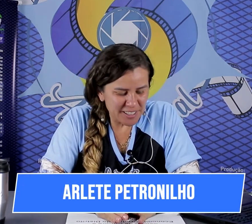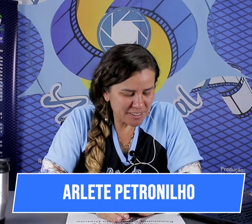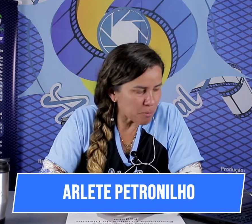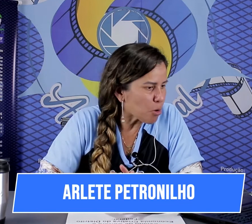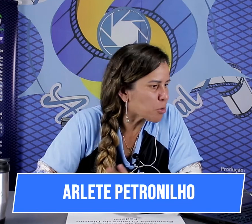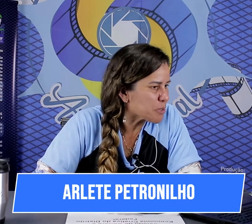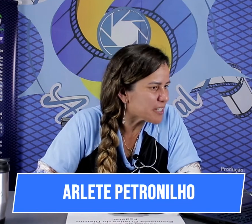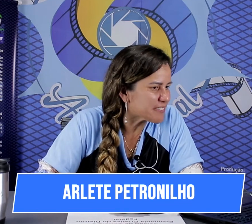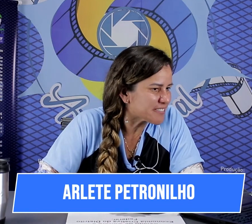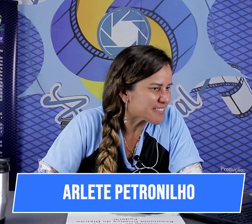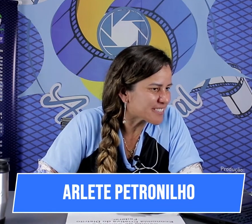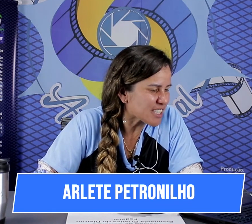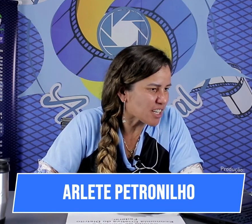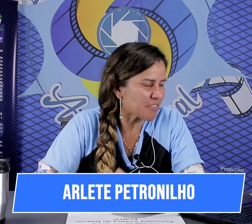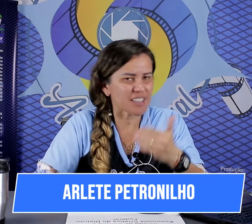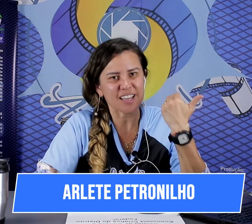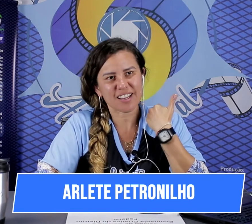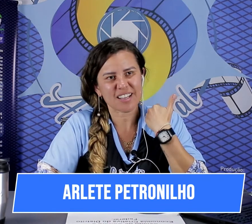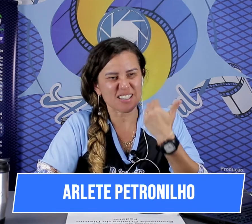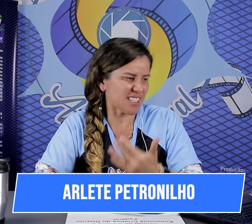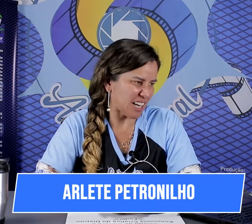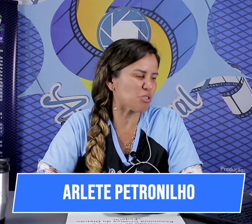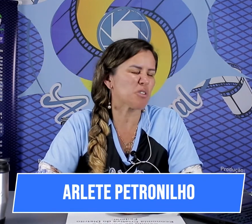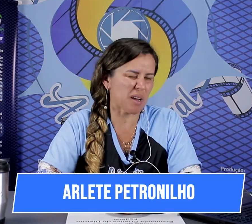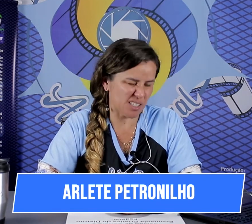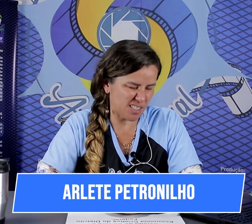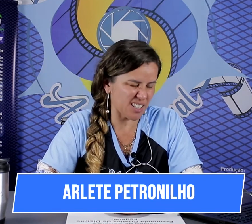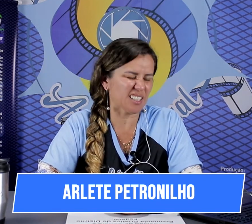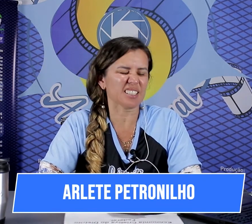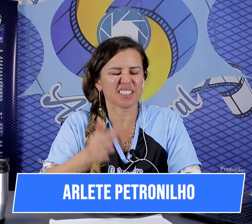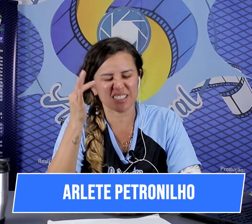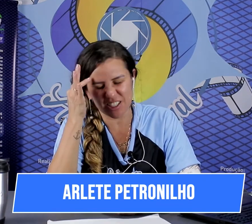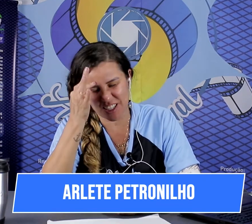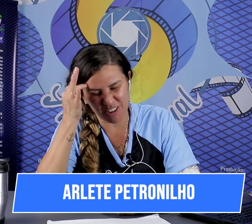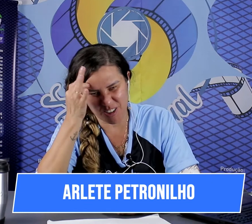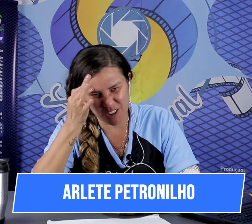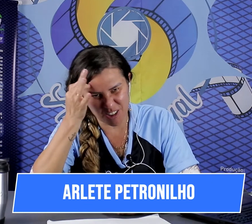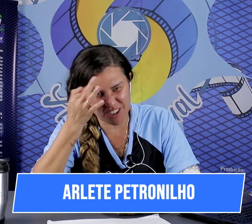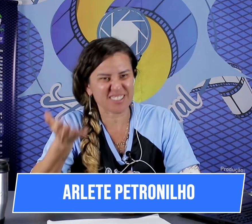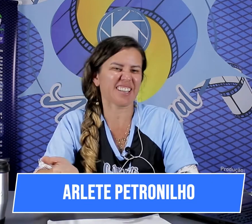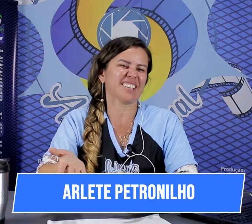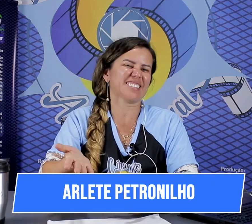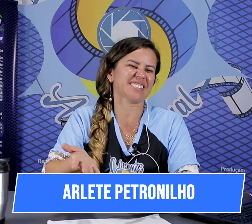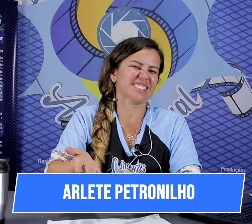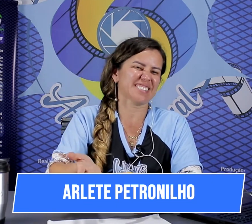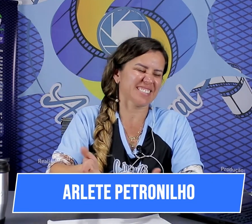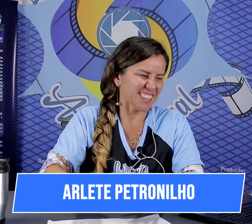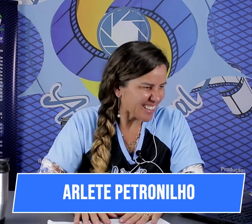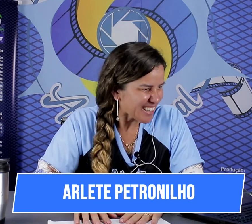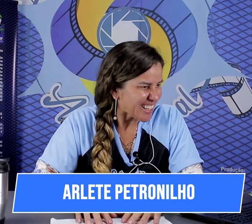Vamos concluir. Vocês já devem estar cansados. Hoje foi bastante teórico, né? Eu